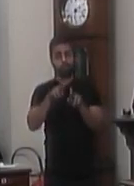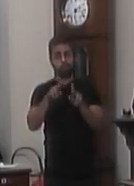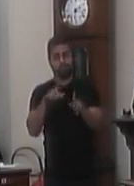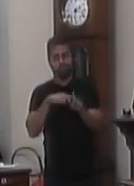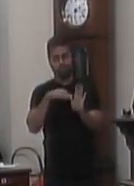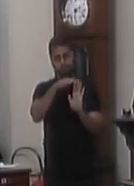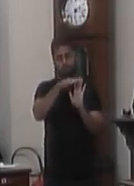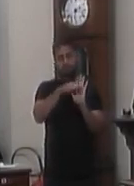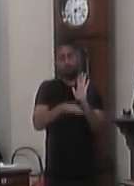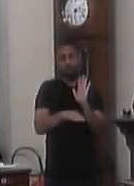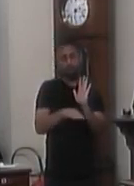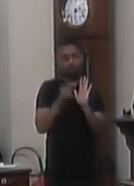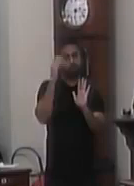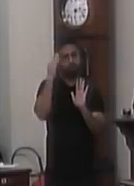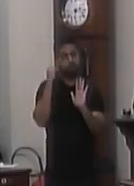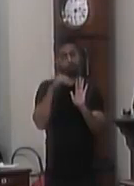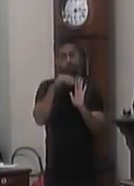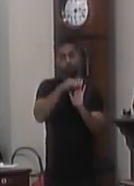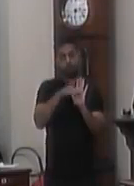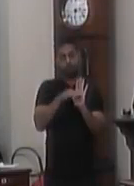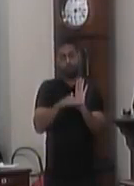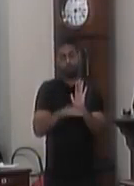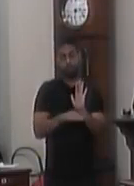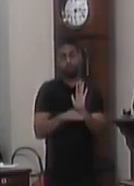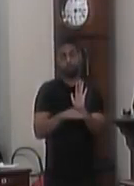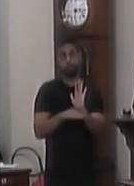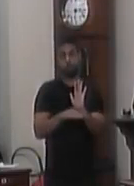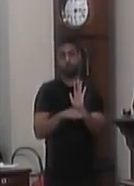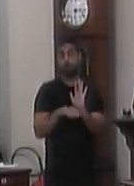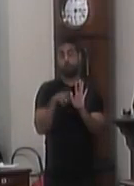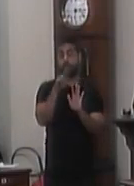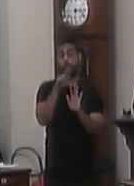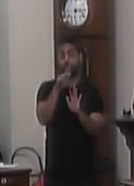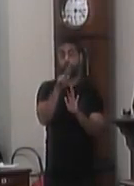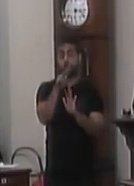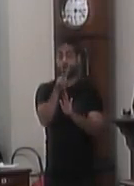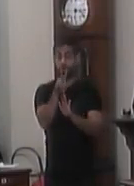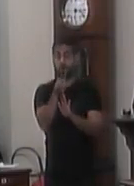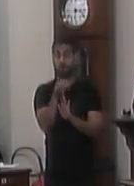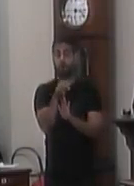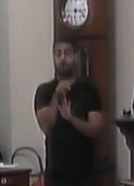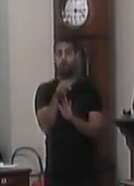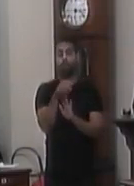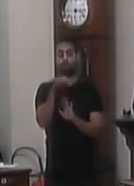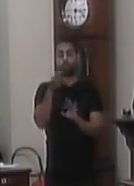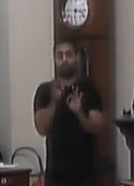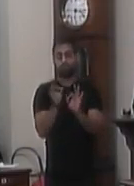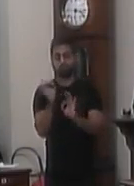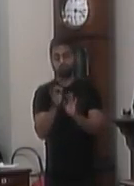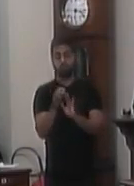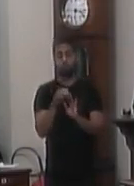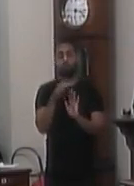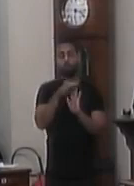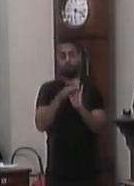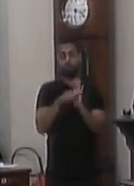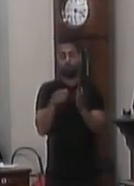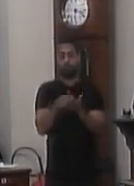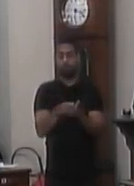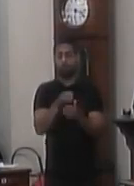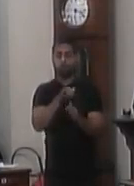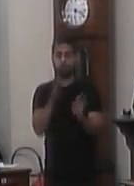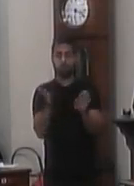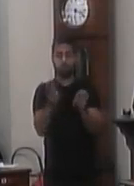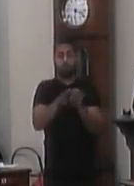listagem que a gente controla essa listagem de precatórios, não, de RPV. Isso. A gente controla essa listagem, vai sendo pago de acordo quando não há